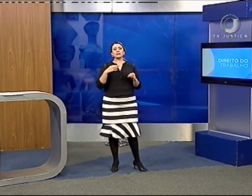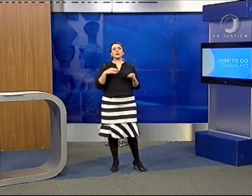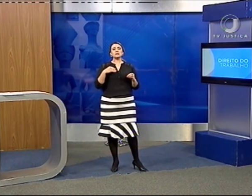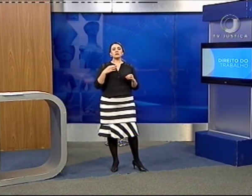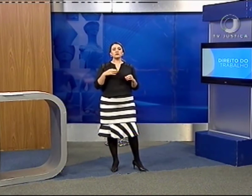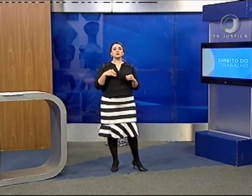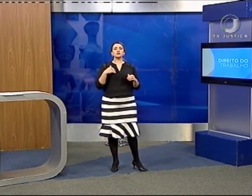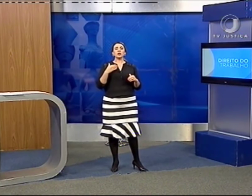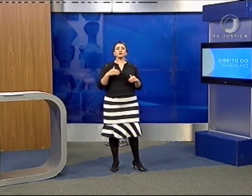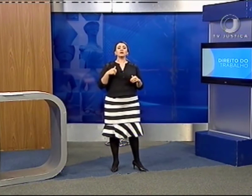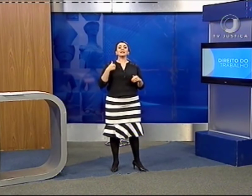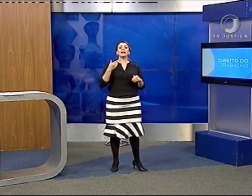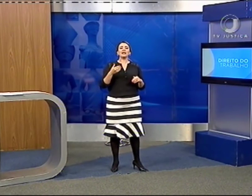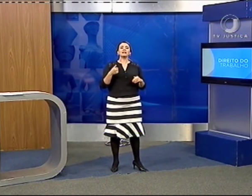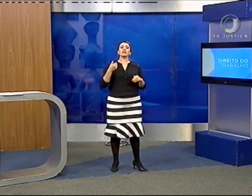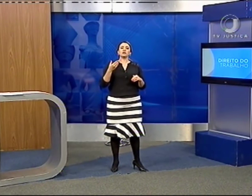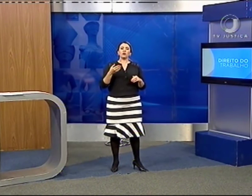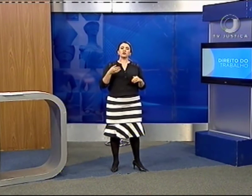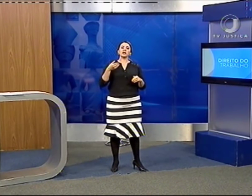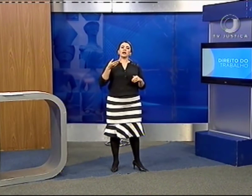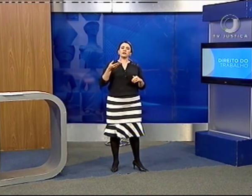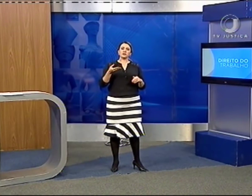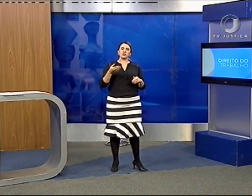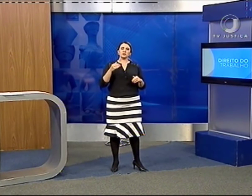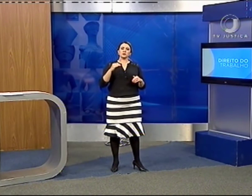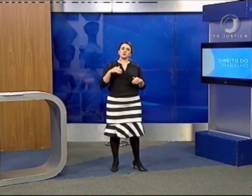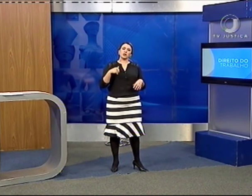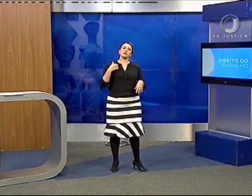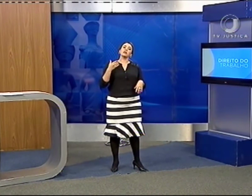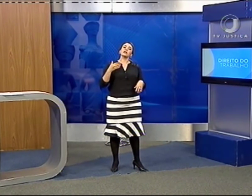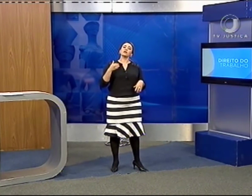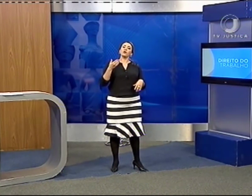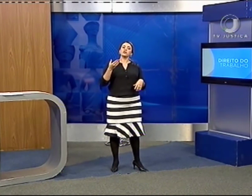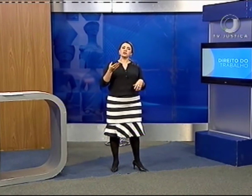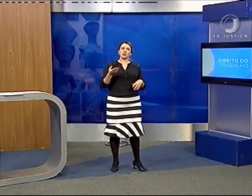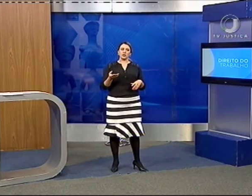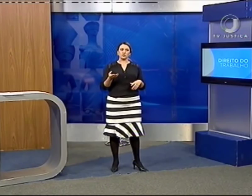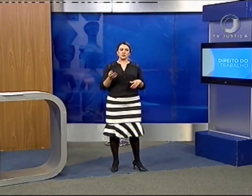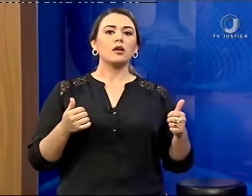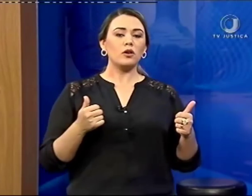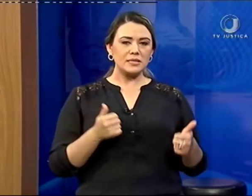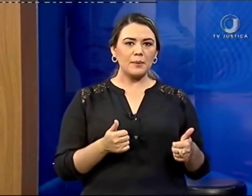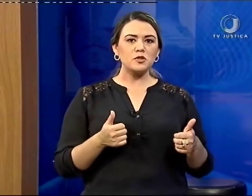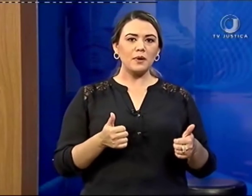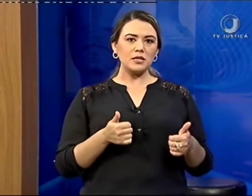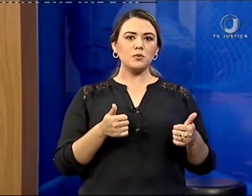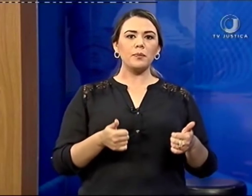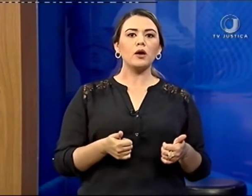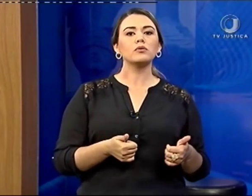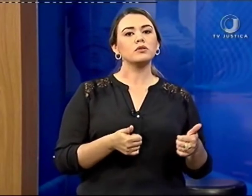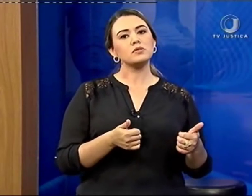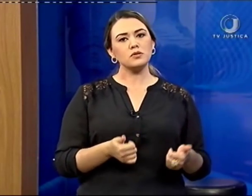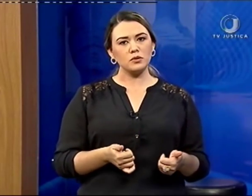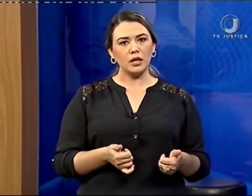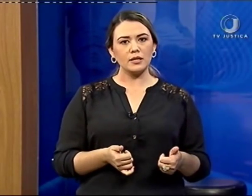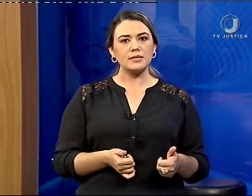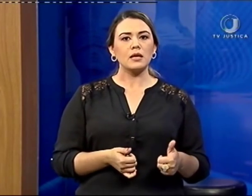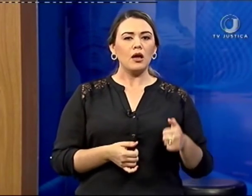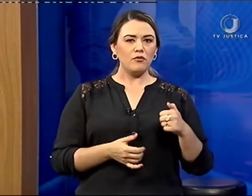então, a ser um sujeito detentor de garantias, um sujeito detentor de direitos. Nós temos mais uma pergunta dos estudantes.